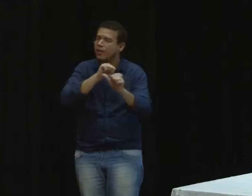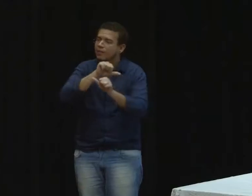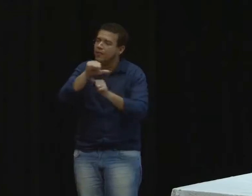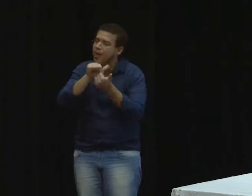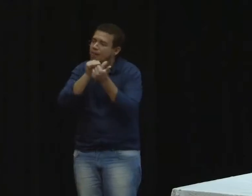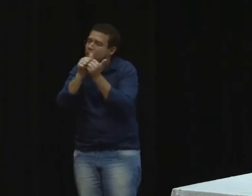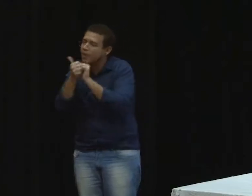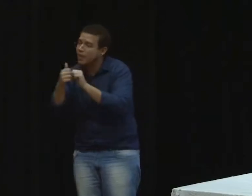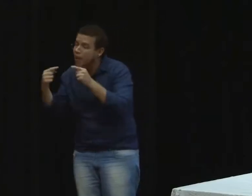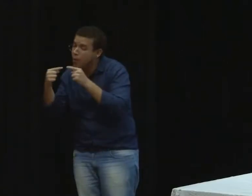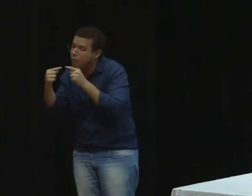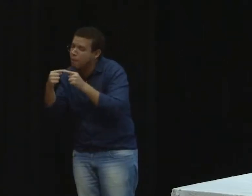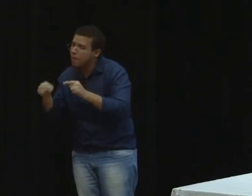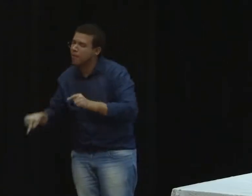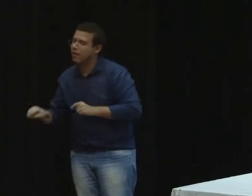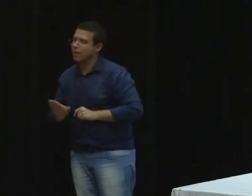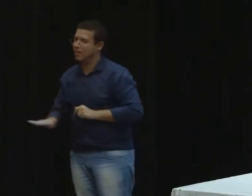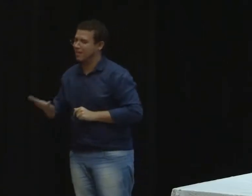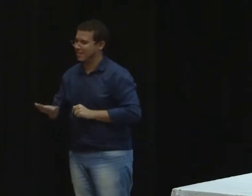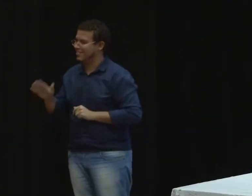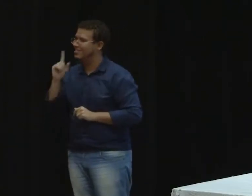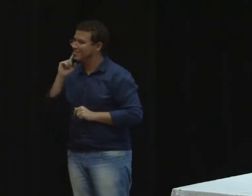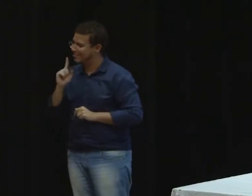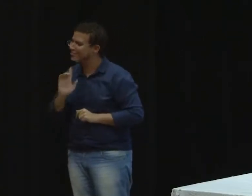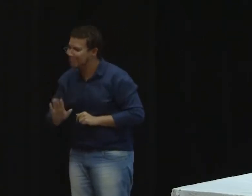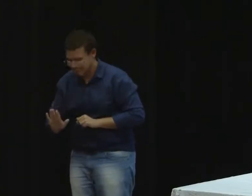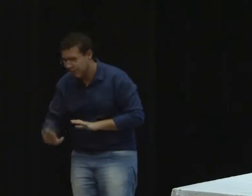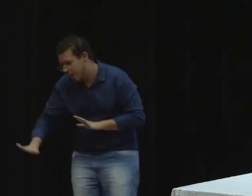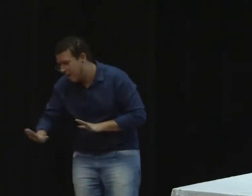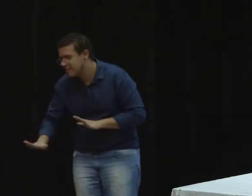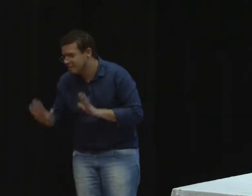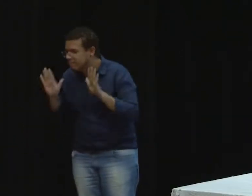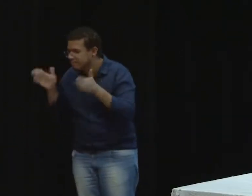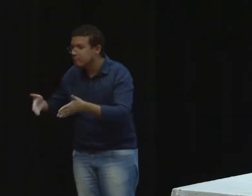ficavam apavoradas, tinham medo. Então foi feita uma adaptação para crianças.